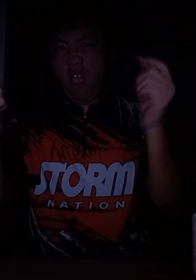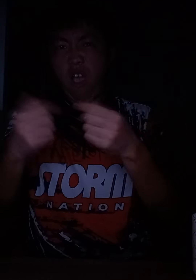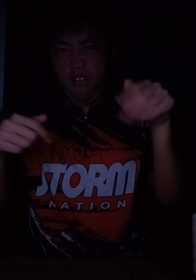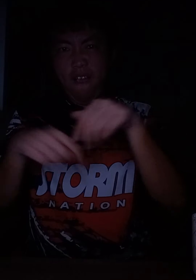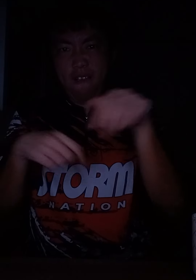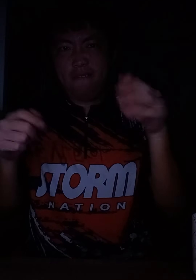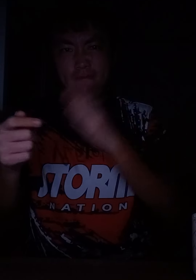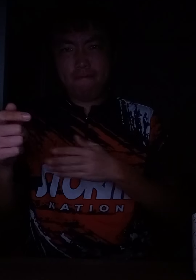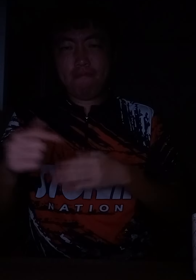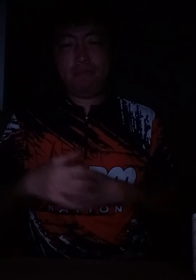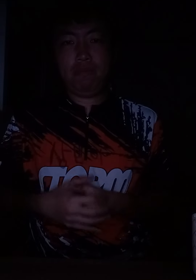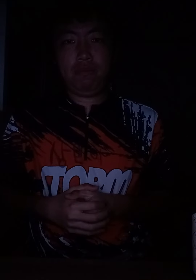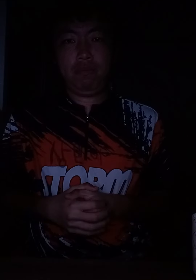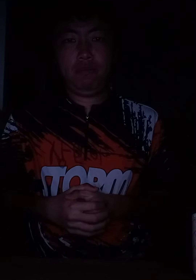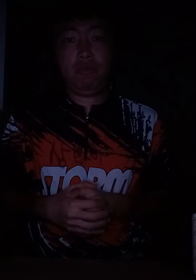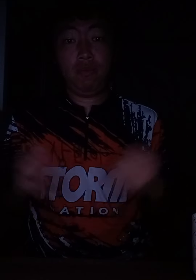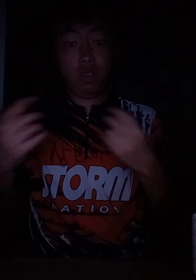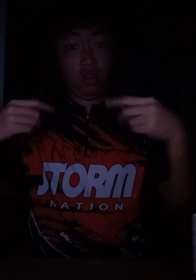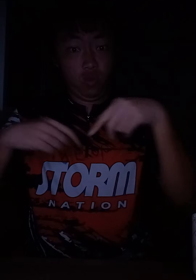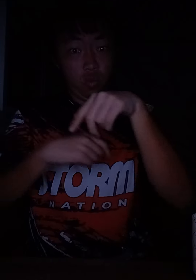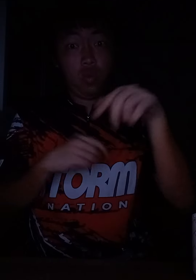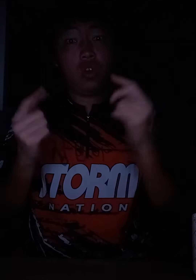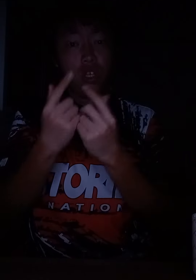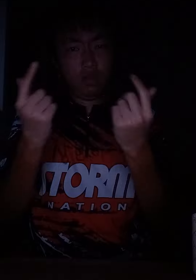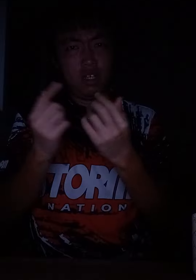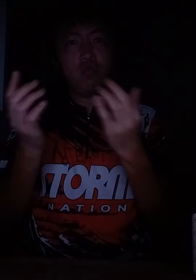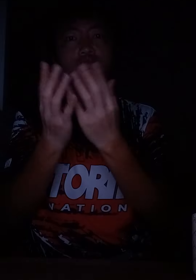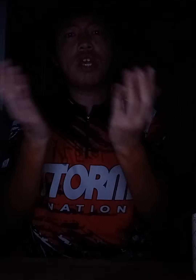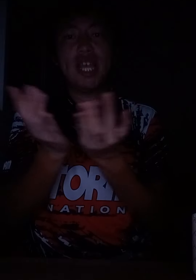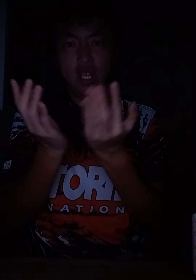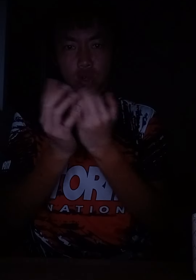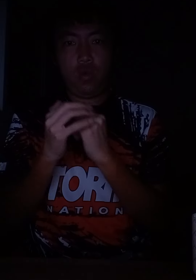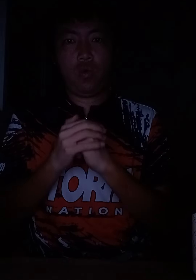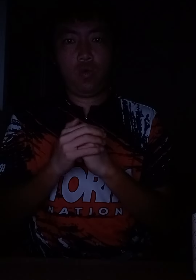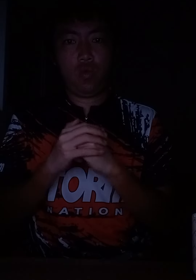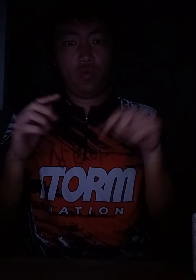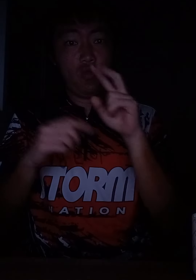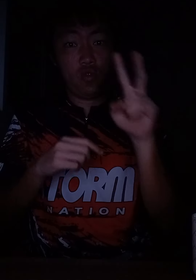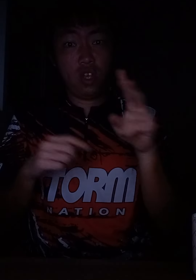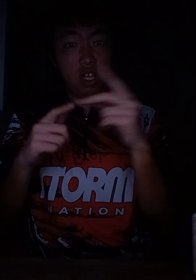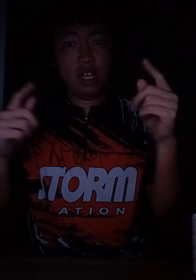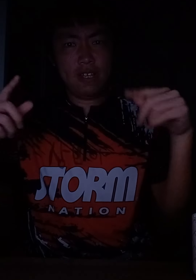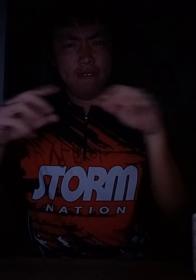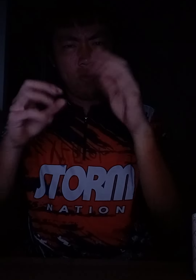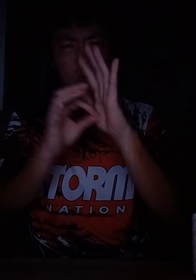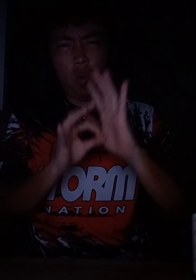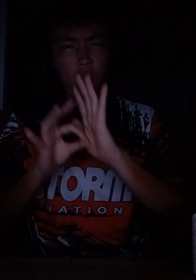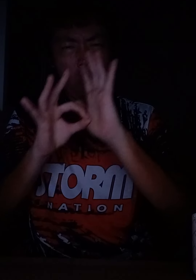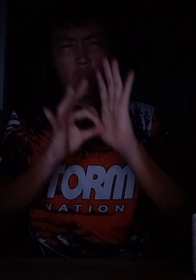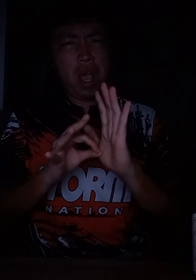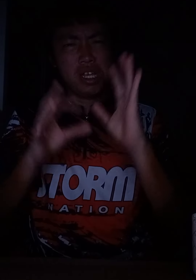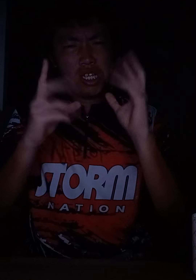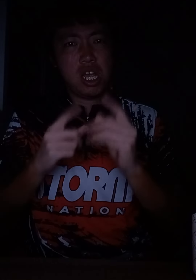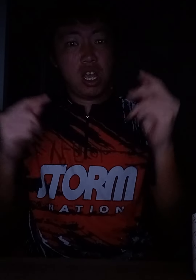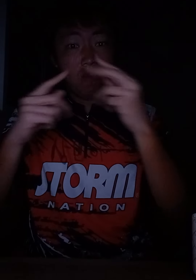빚고 있습니다. 특히 해당 편의점에 있는 충북 제천의 경우 불과 2달도 안 돼 코로나19 확진자가 180명